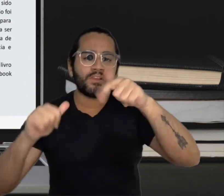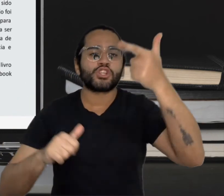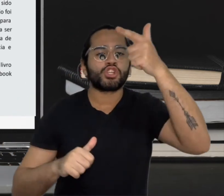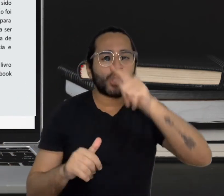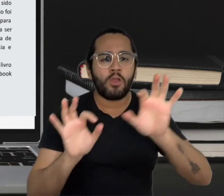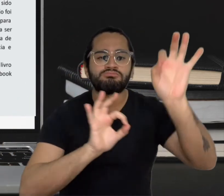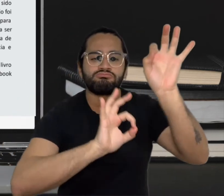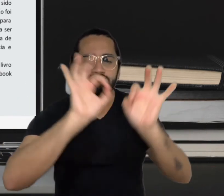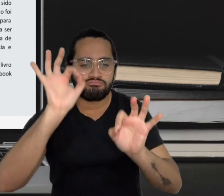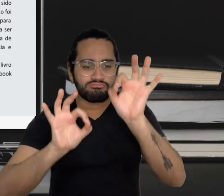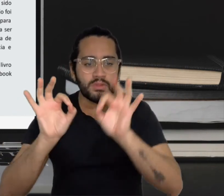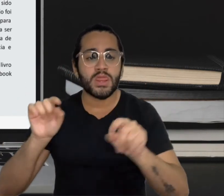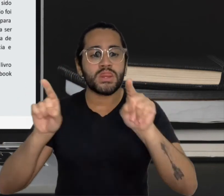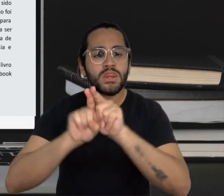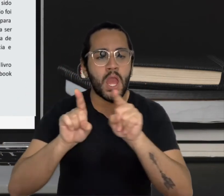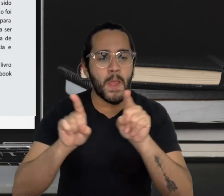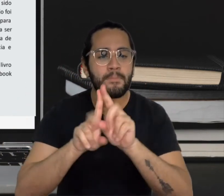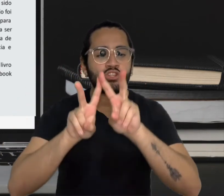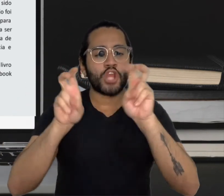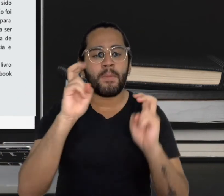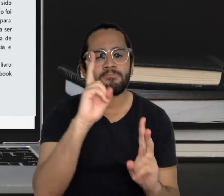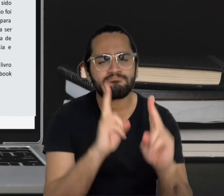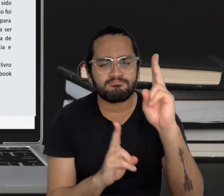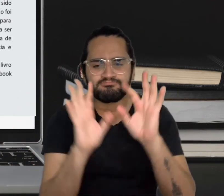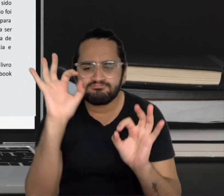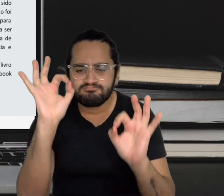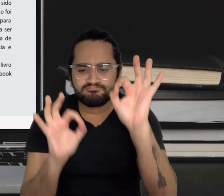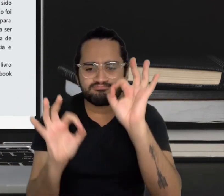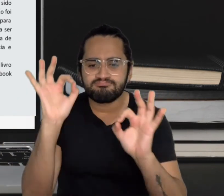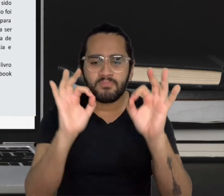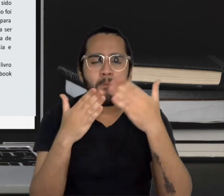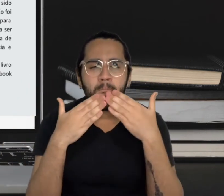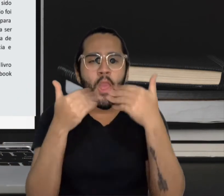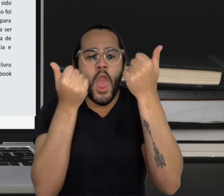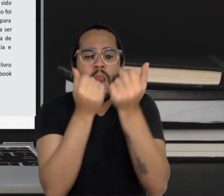reeditados também para melhorar a qualidade